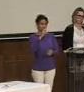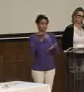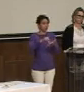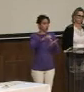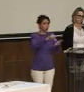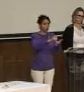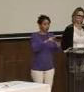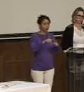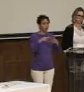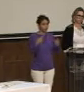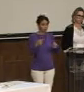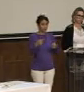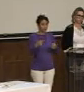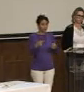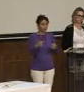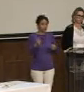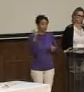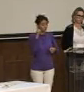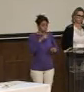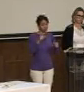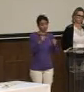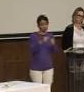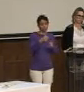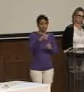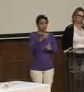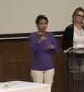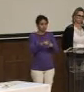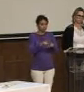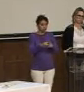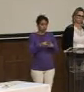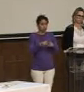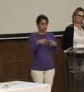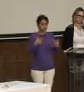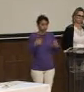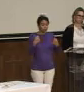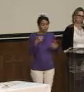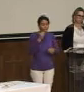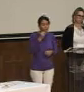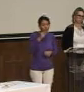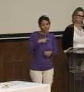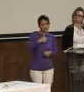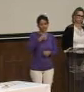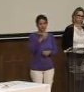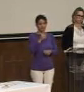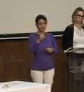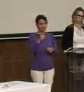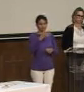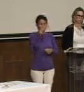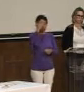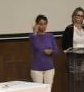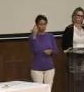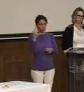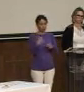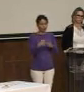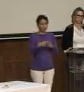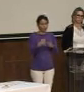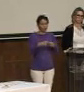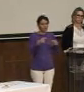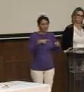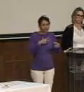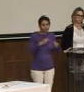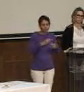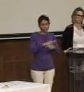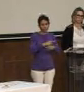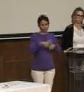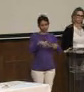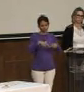né? Nós já podemos ter 10. Nós estamos falando que temos 10 campi aqui, então poderia ter 10 membros, né? Porque a demanda de trabalho